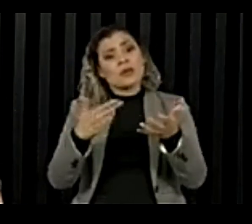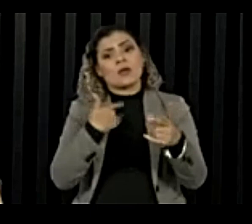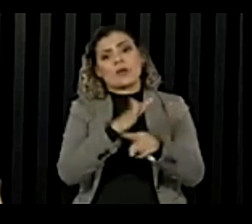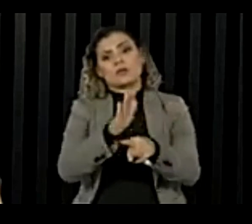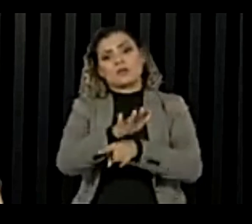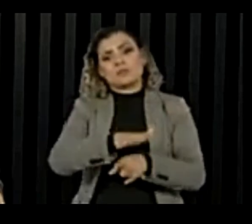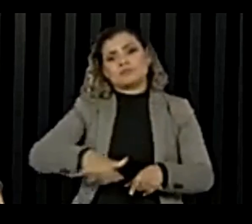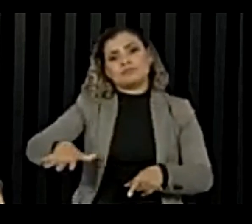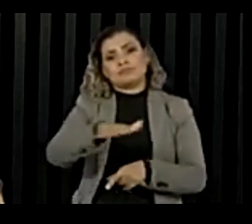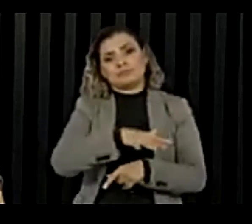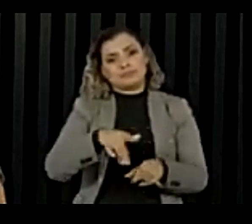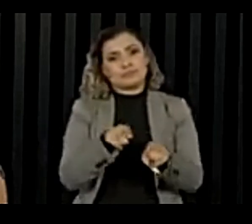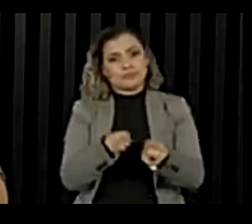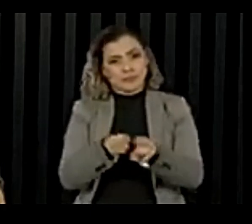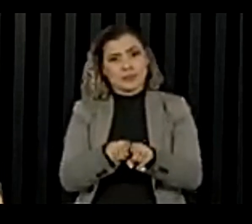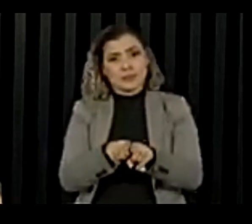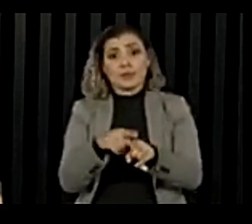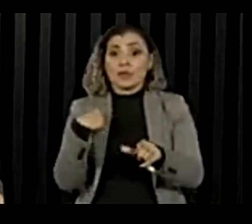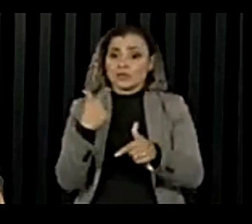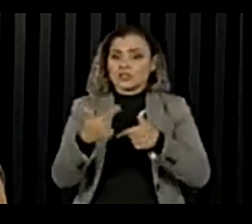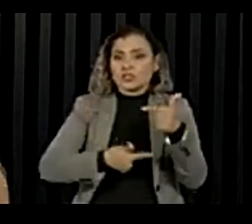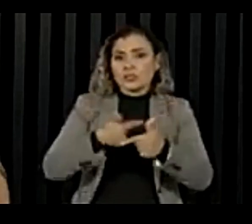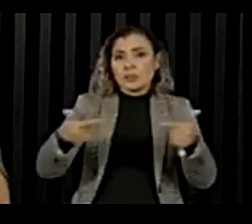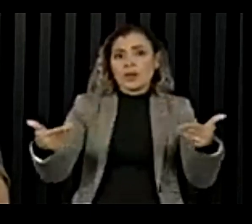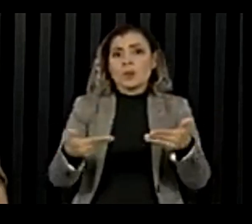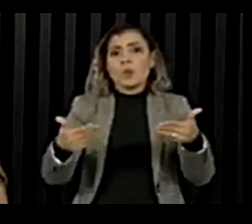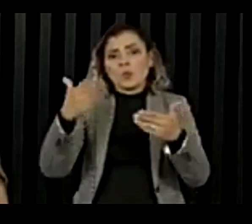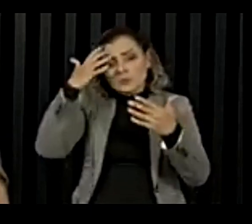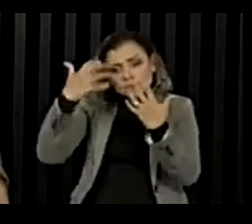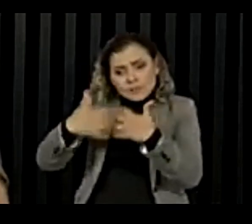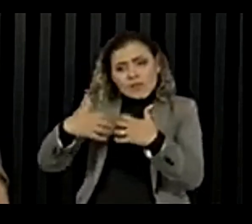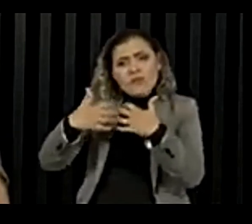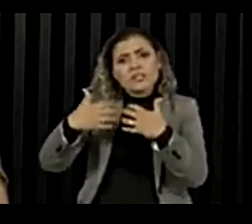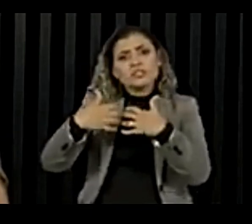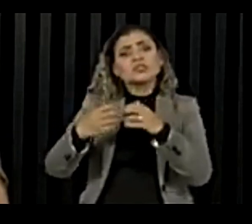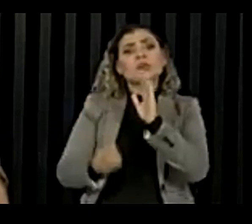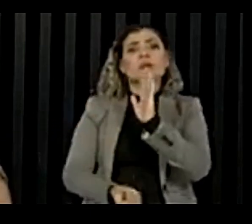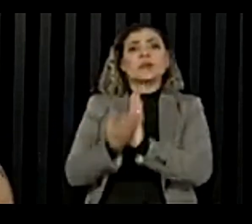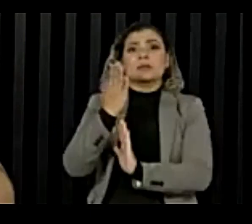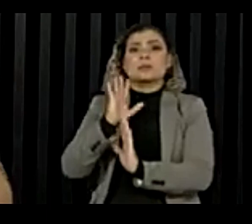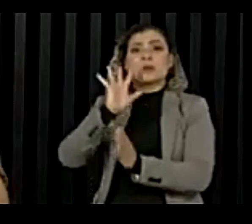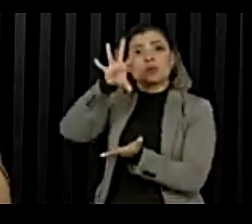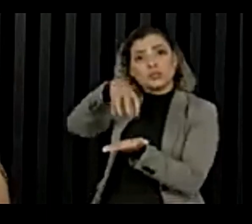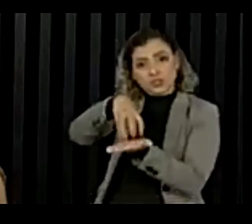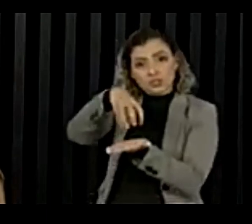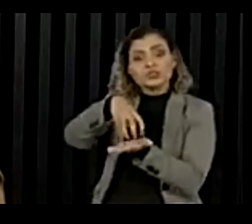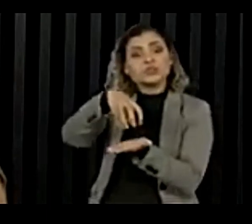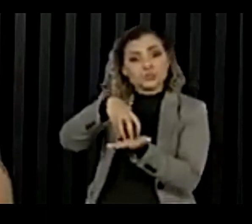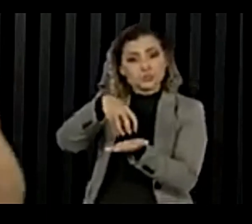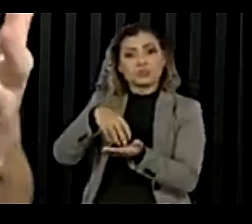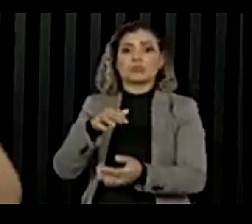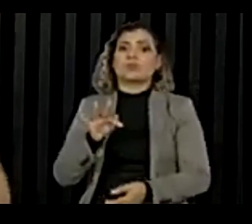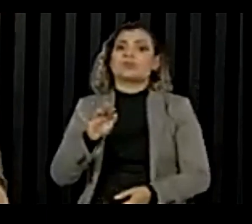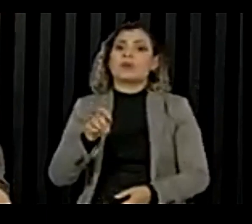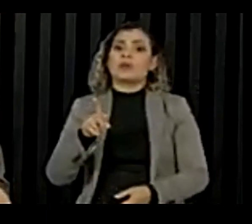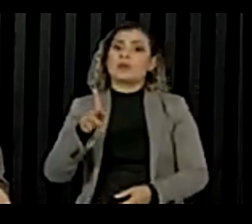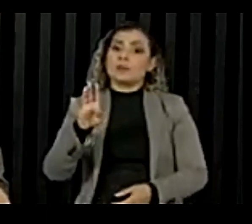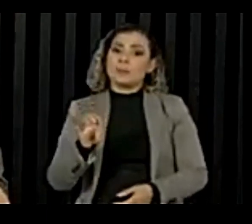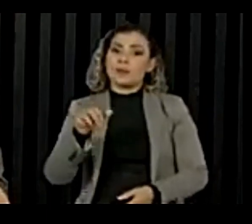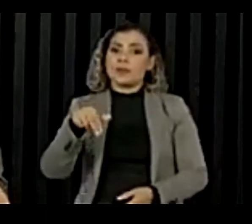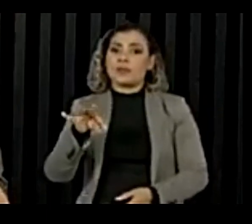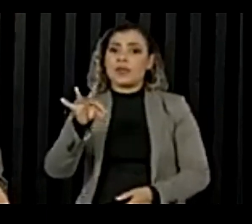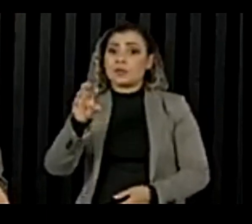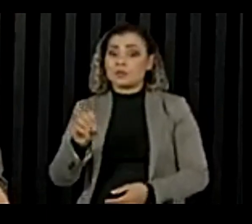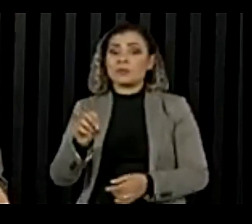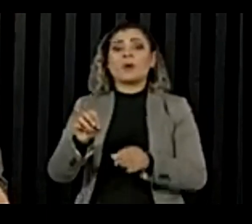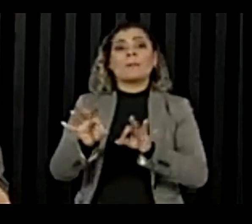essa região. Na verdade, a gente está trabalhando hoje, pensando, refletindo sobre a criação de um instituto, né, Instituto Felipe Neto, para poder levar